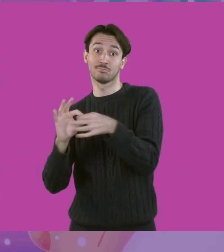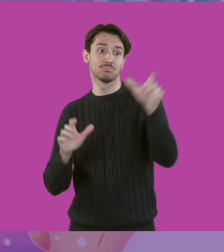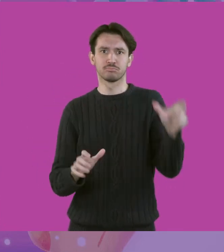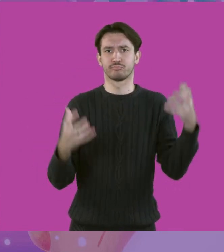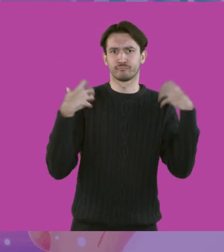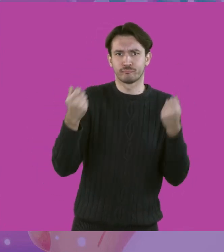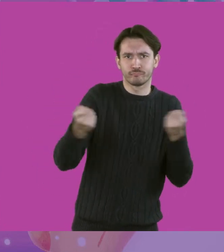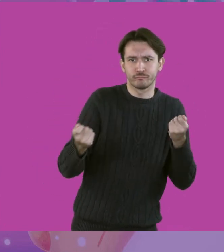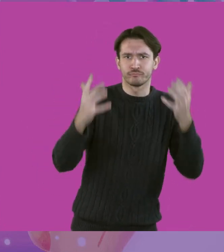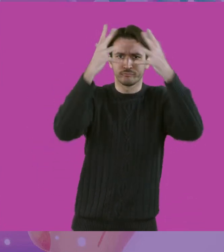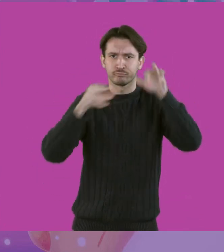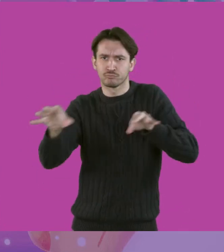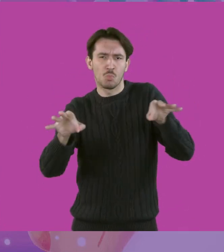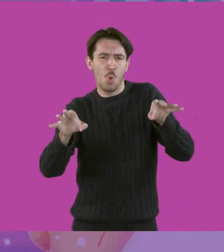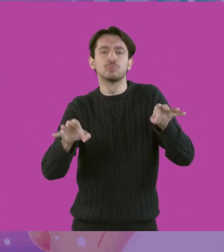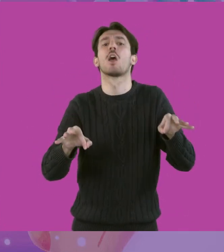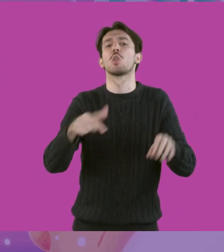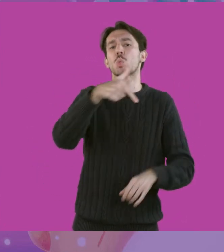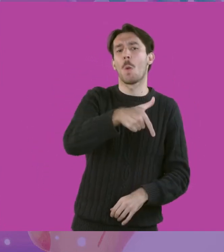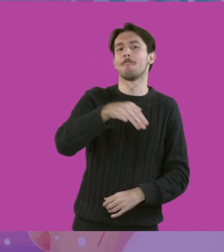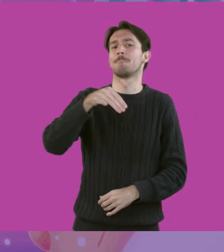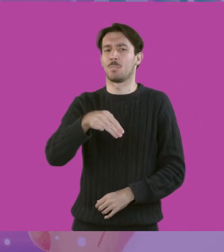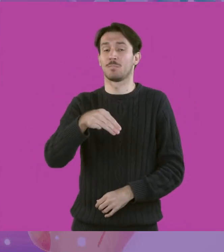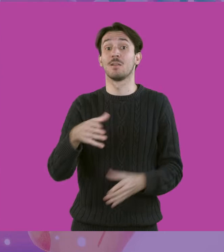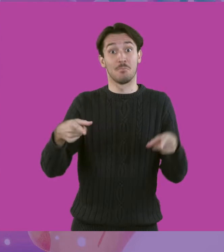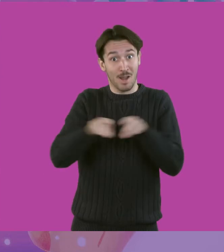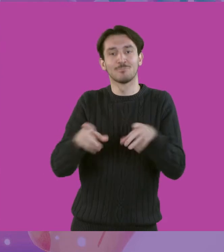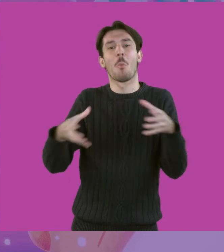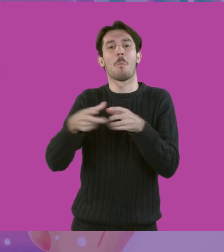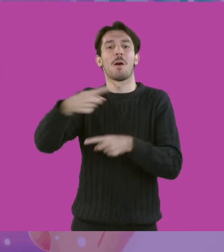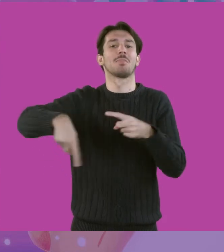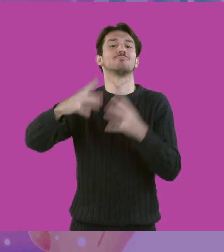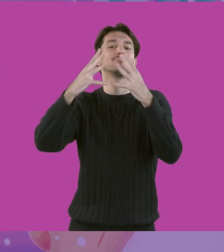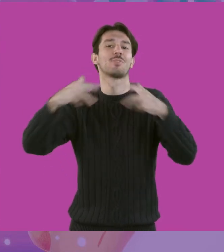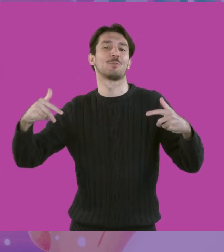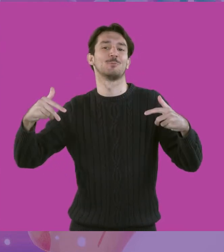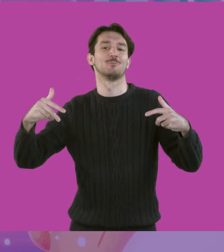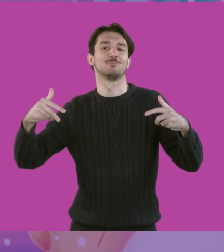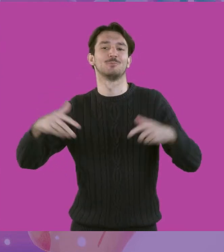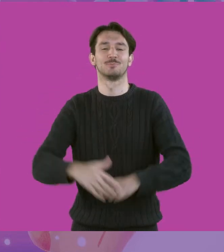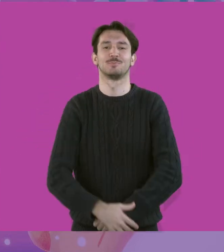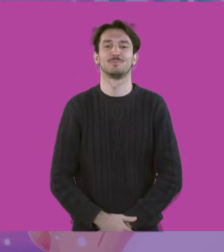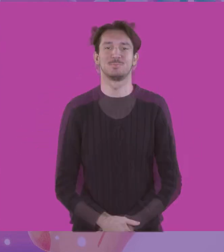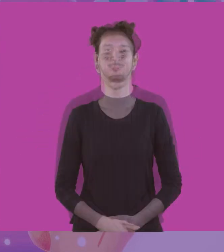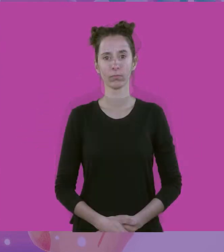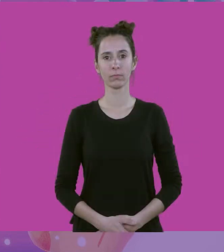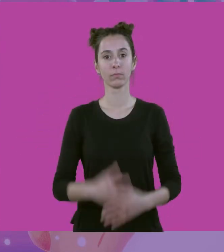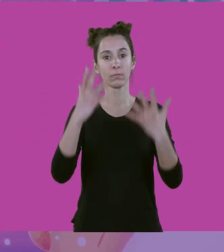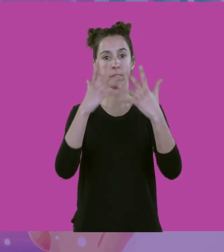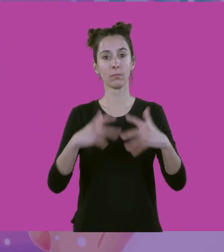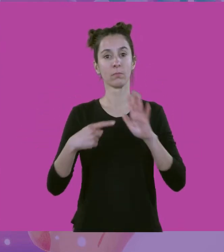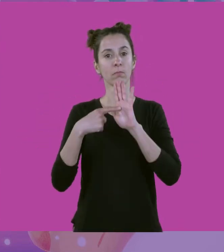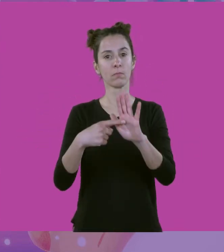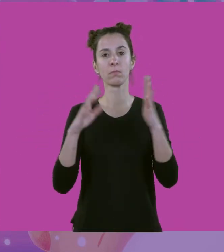σε σύλληψη και σκηνοθεσία της Γιολάντας Μαρκοπούλου με έναν πολυπολιτισμικό θείασο. Η